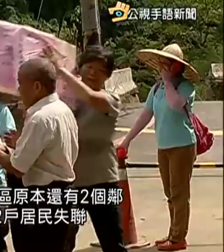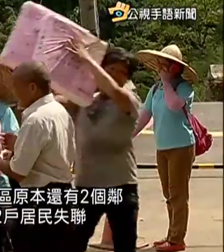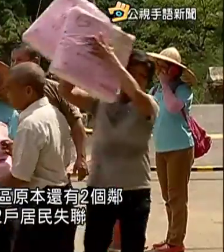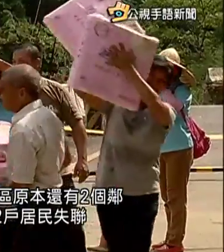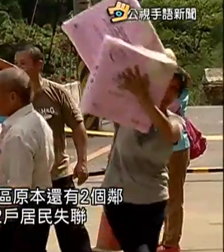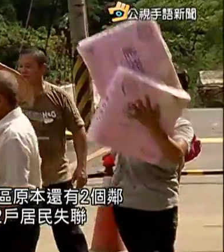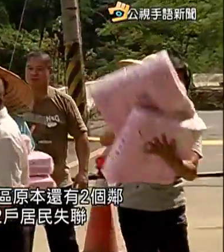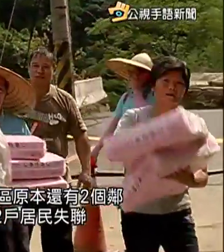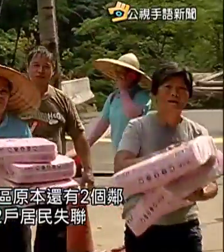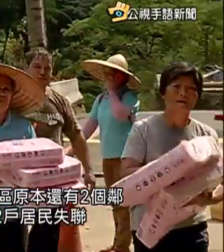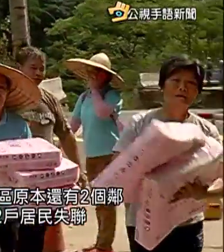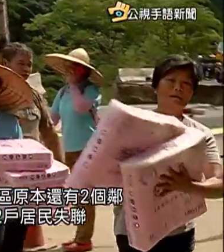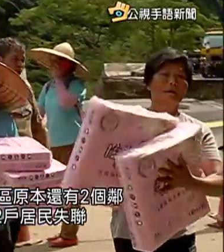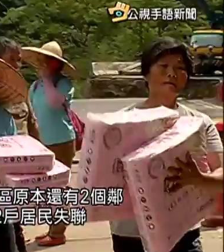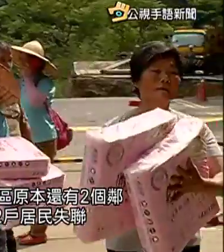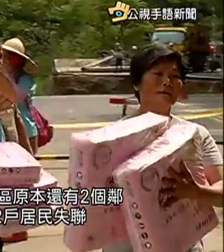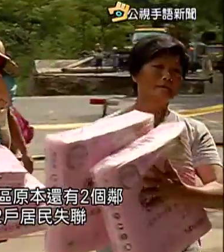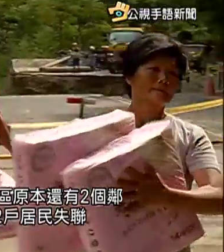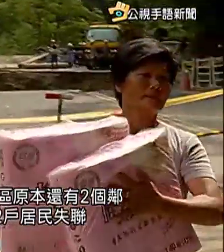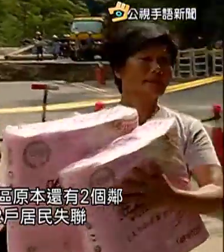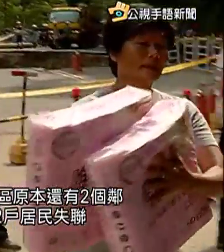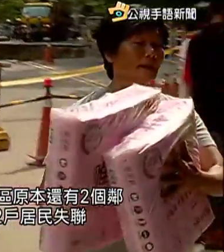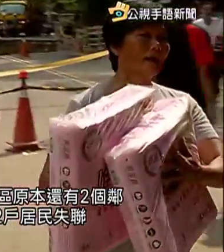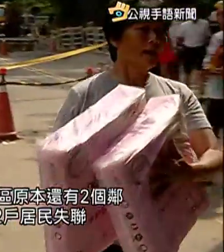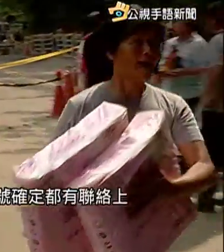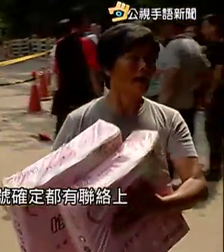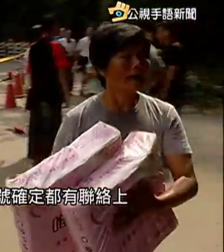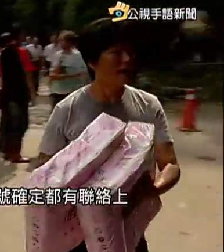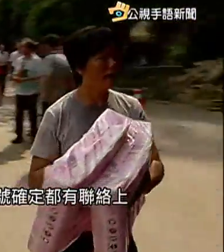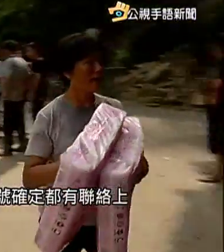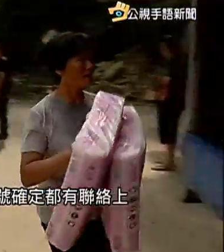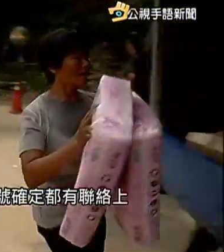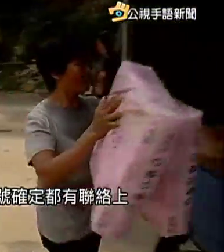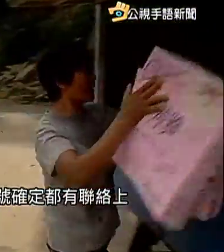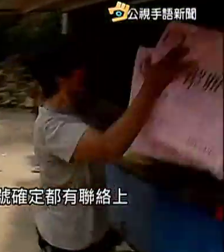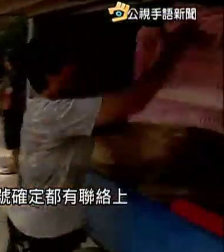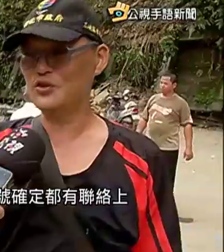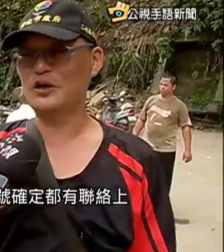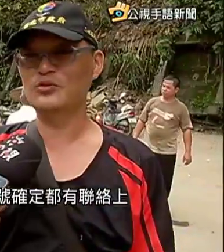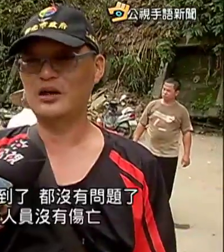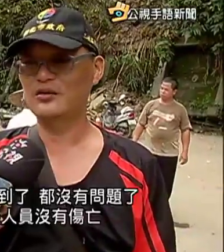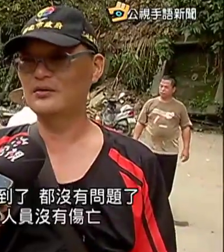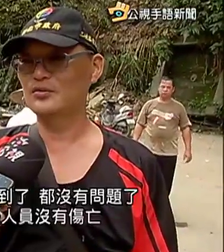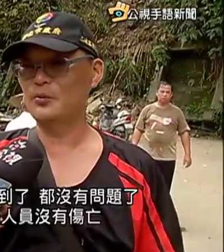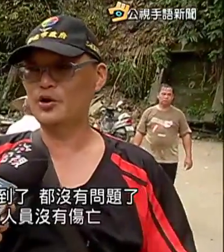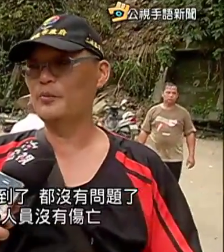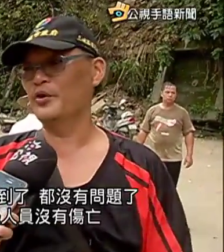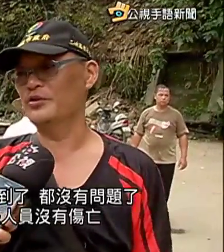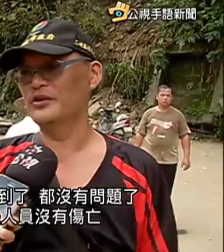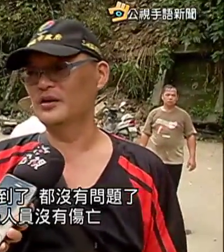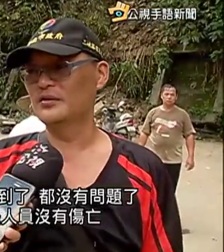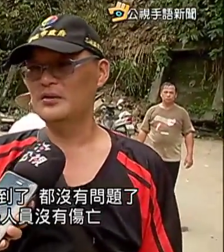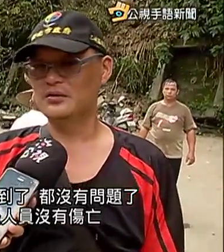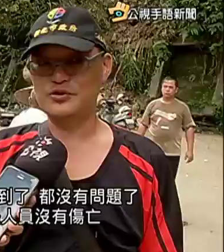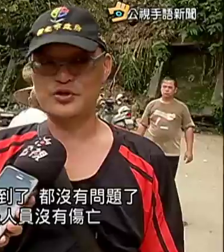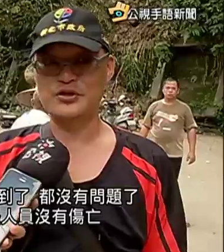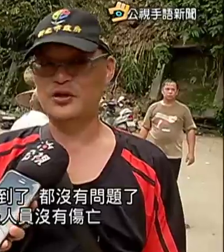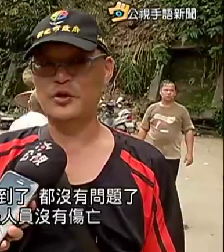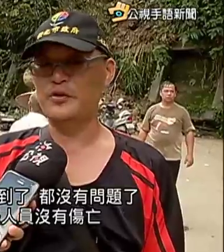2个零，72户居民失联，不过11号确定都有联络上， 人都掌握到了，都没有问题了，就是人员没有